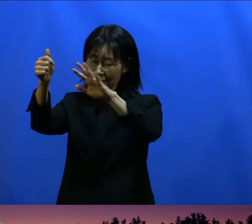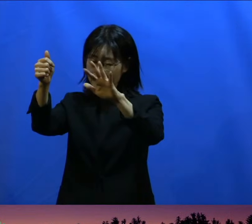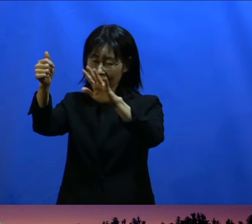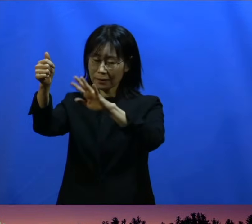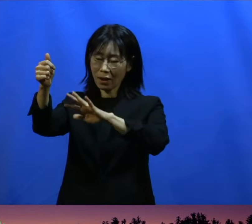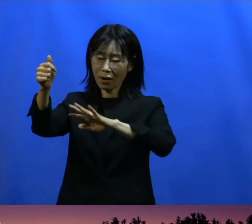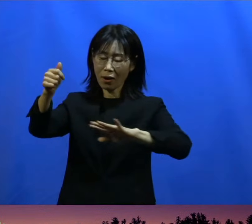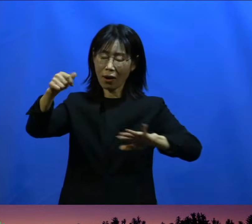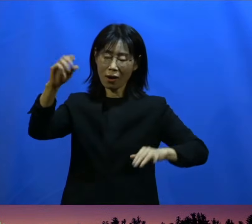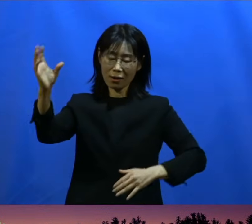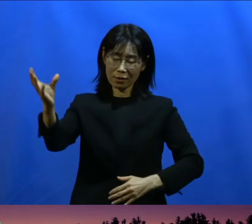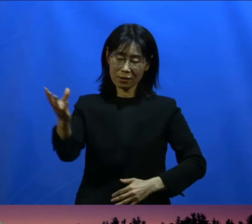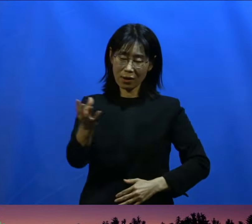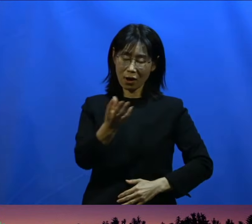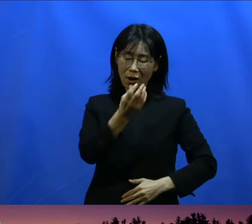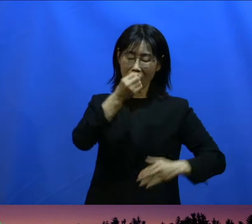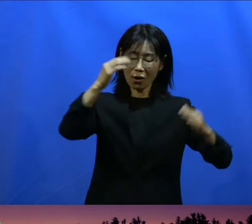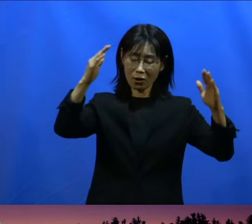자락은